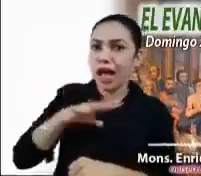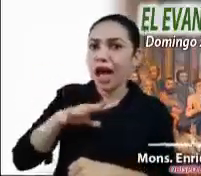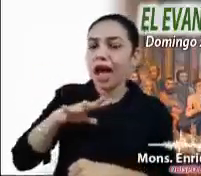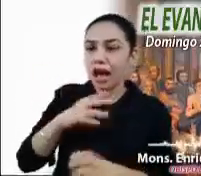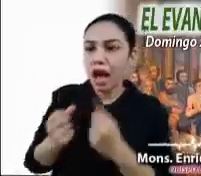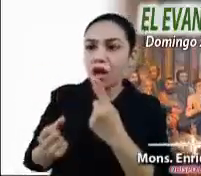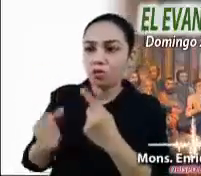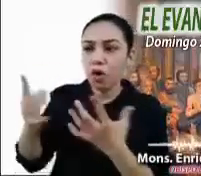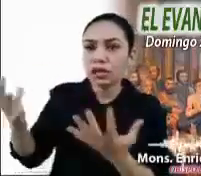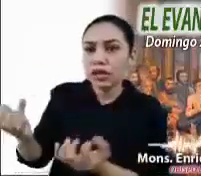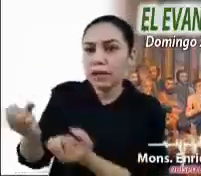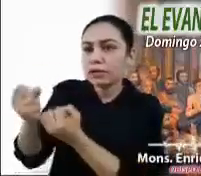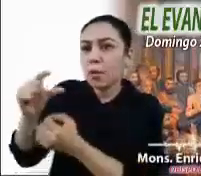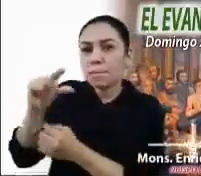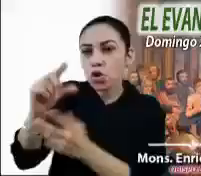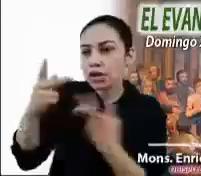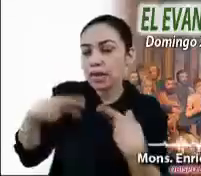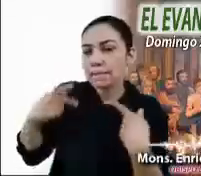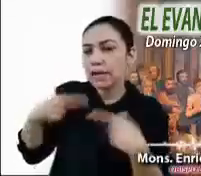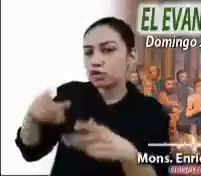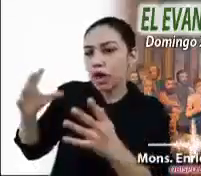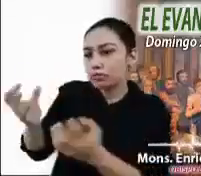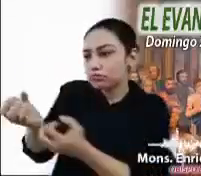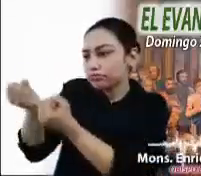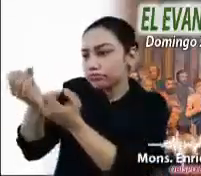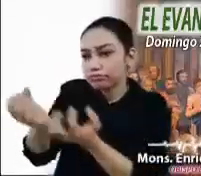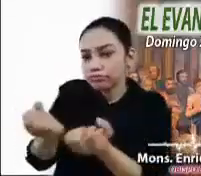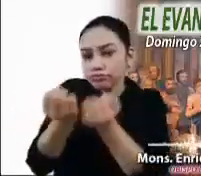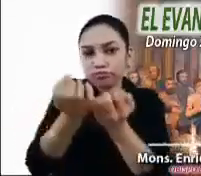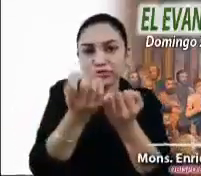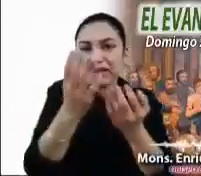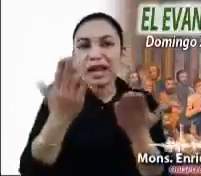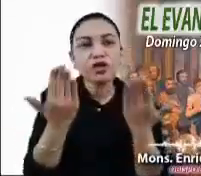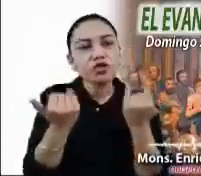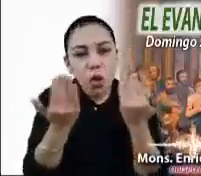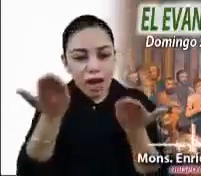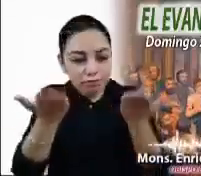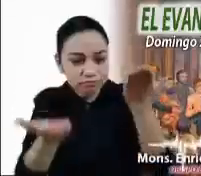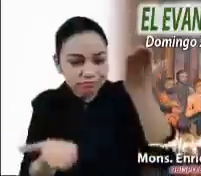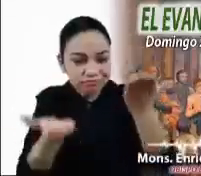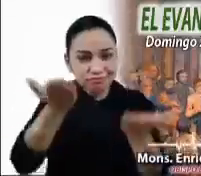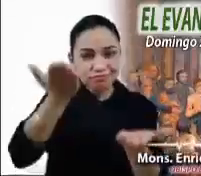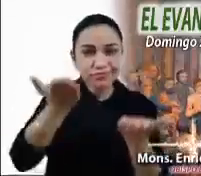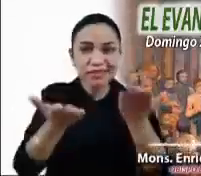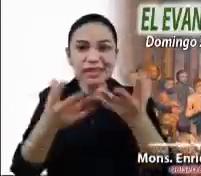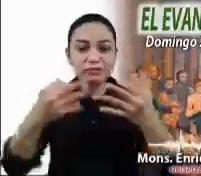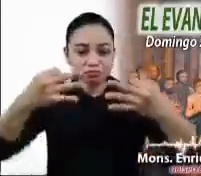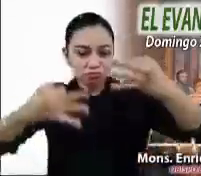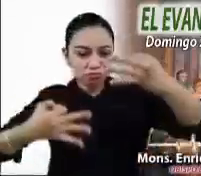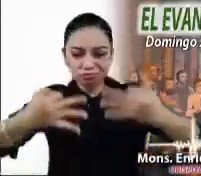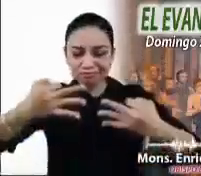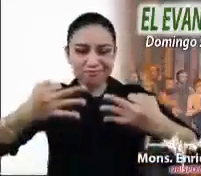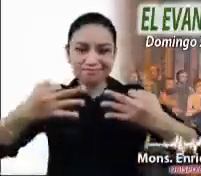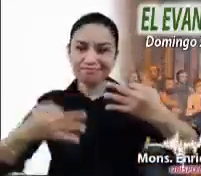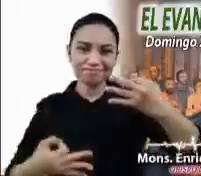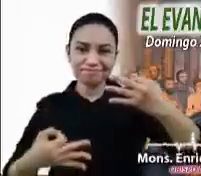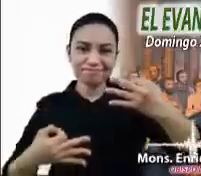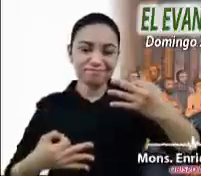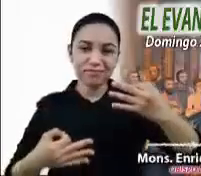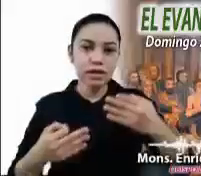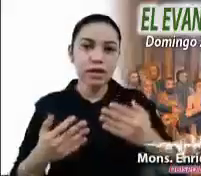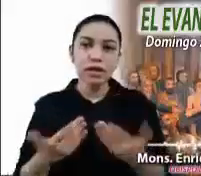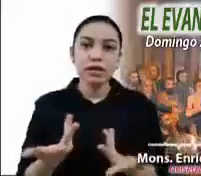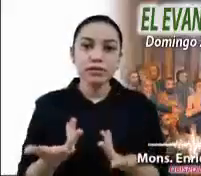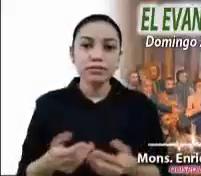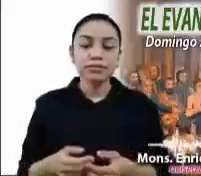que van dejando una estela de desigualdades, de injusticia y marginación. Esta no es la salvación